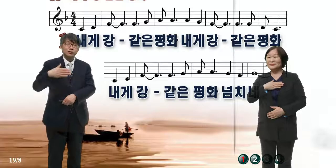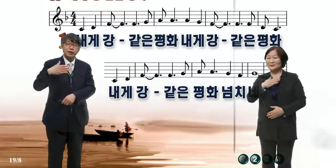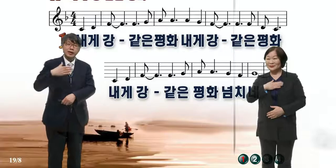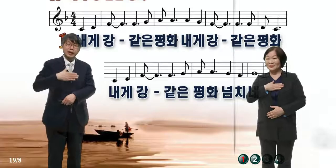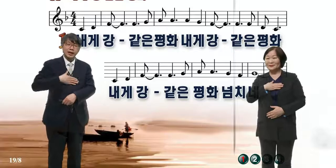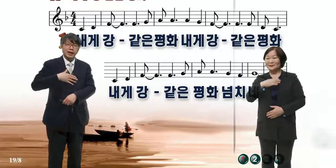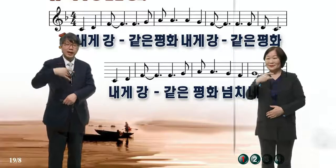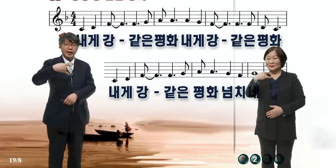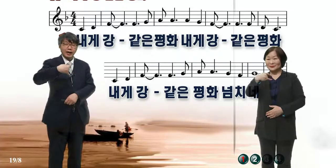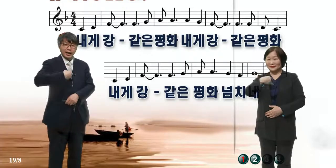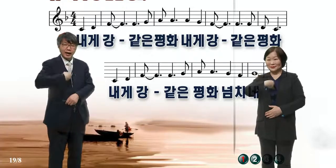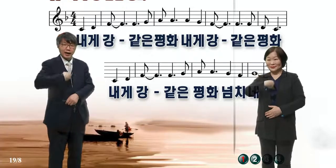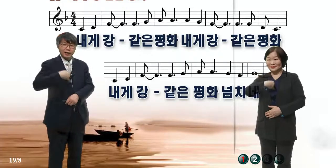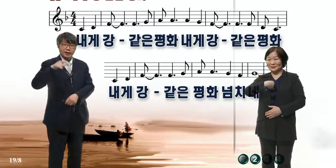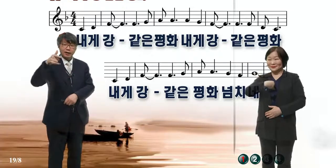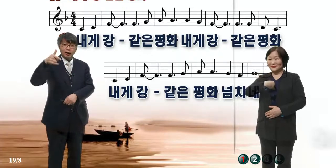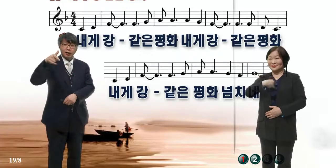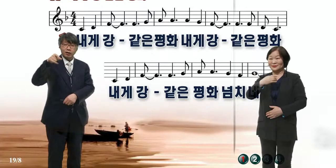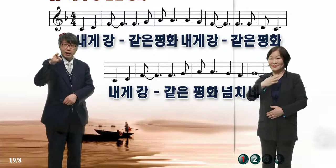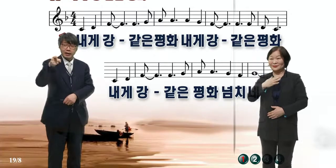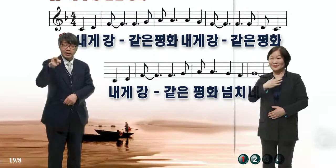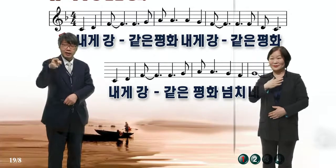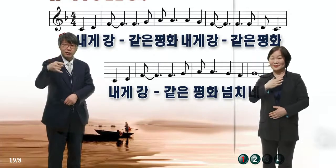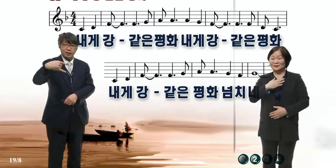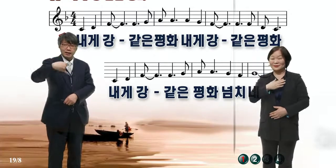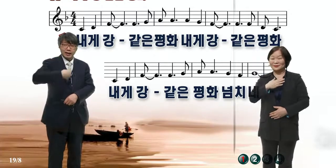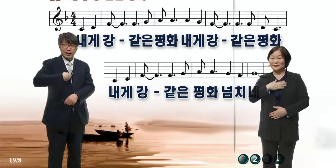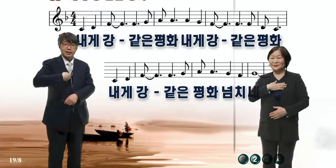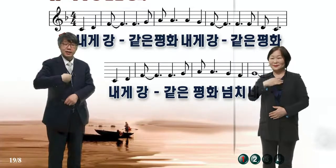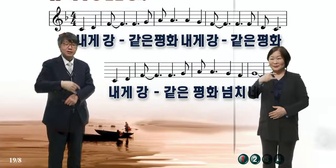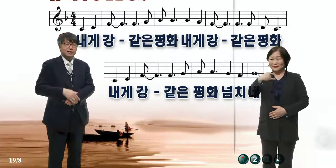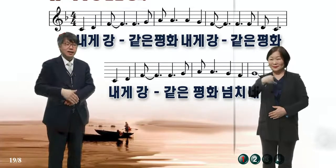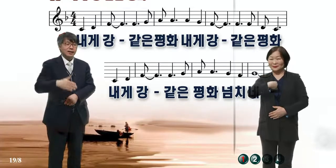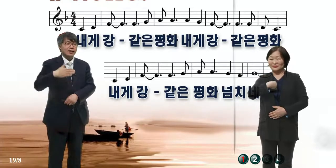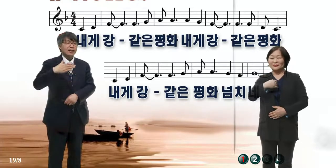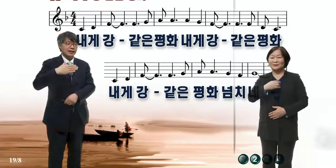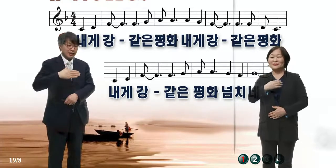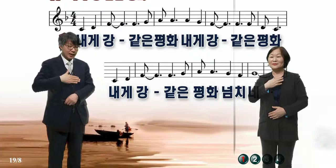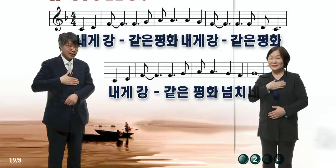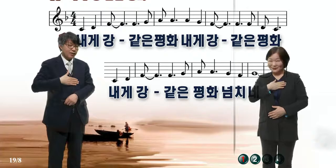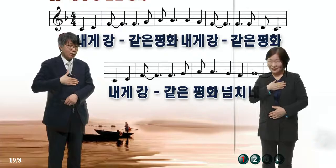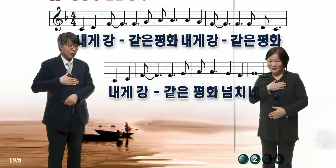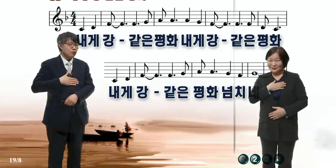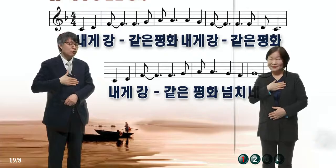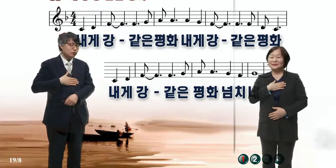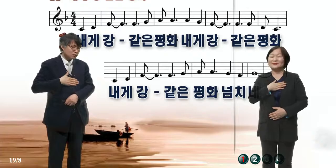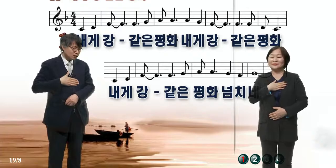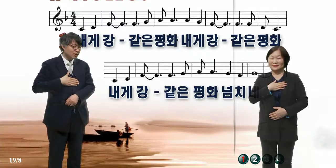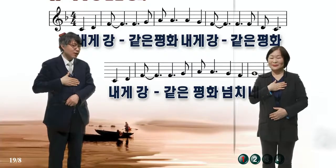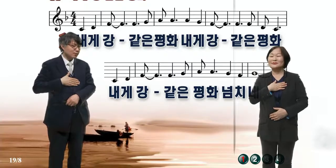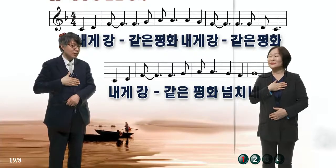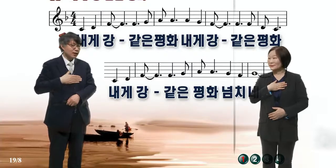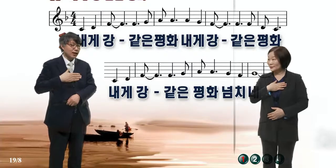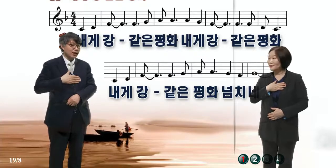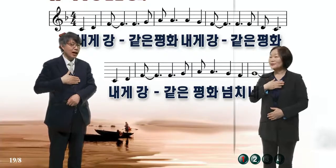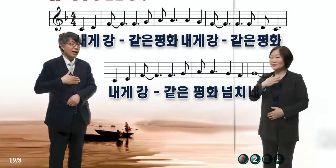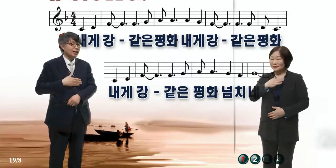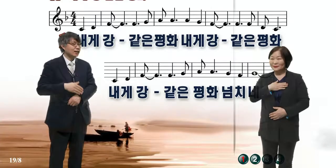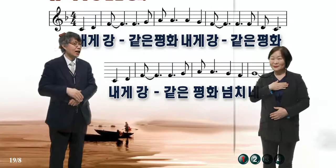수어가 네 개, 개잖아요. 개 이렇게 쓰는데 그냥 네 개 이렇게 해도 충분히 이해가 됩니다. 네 개, 강은